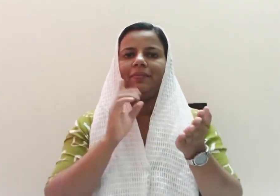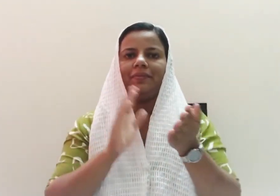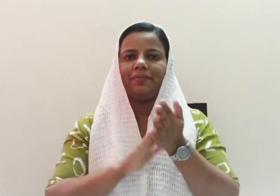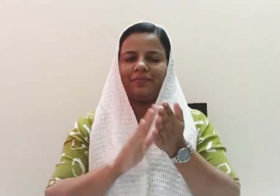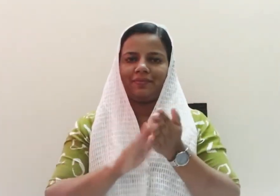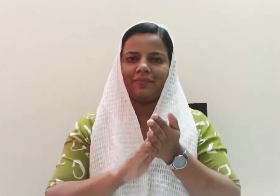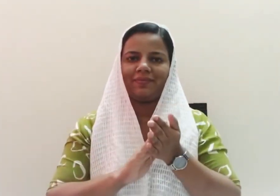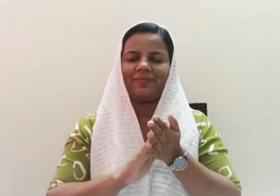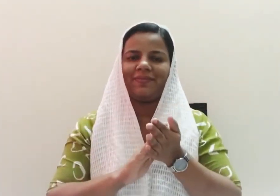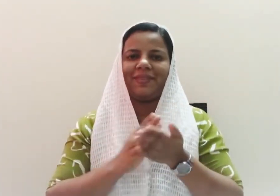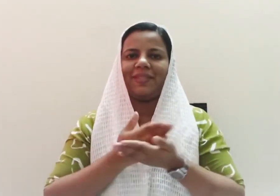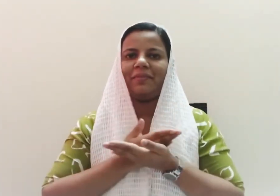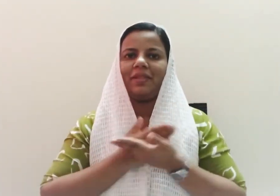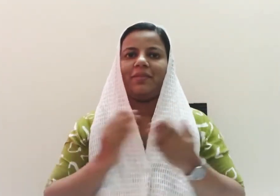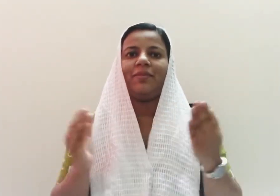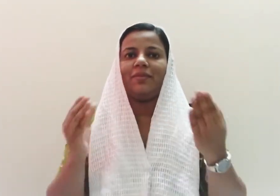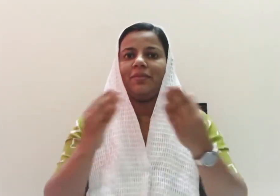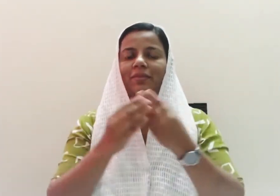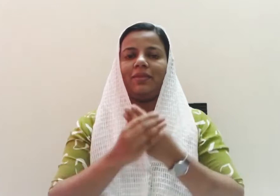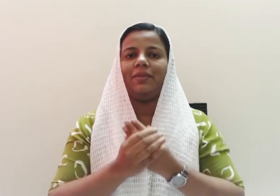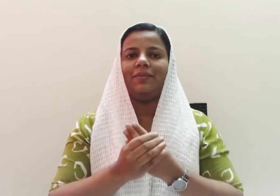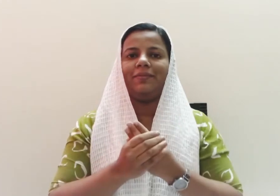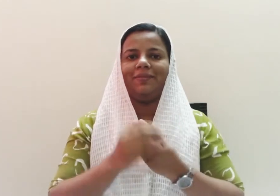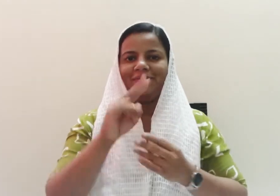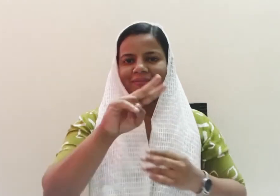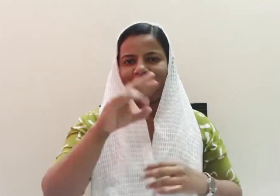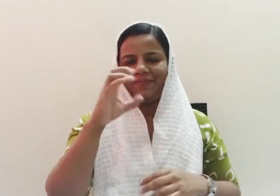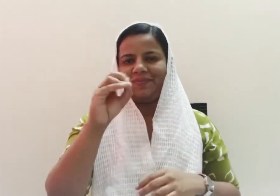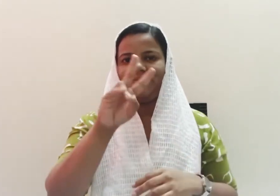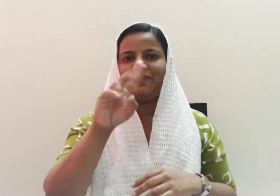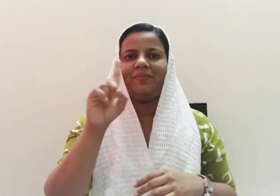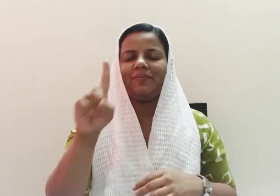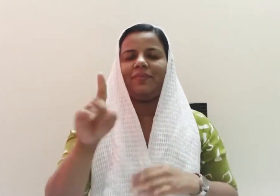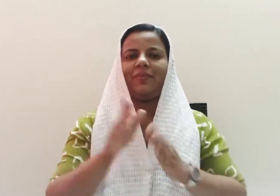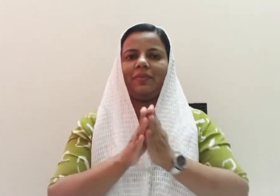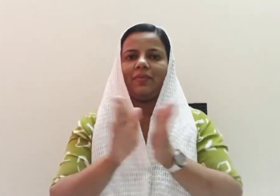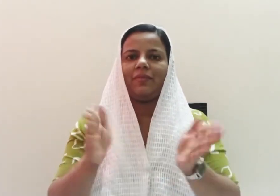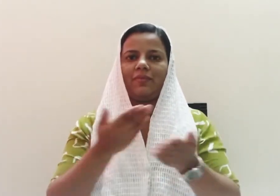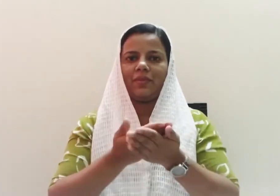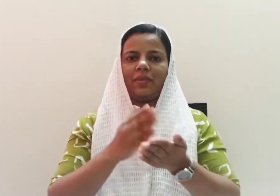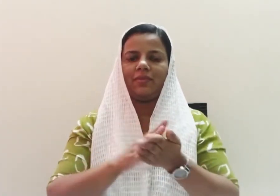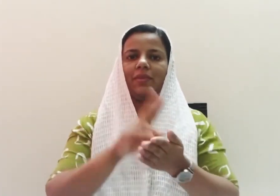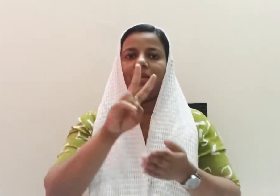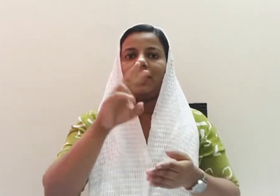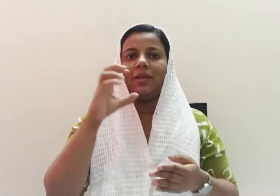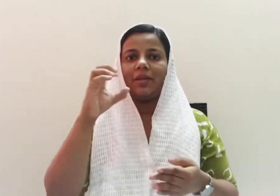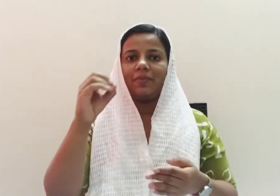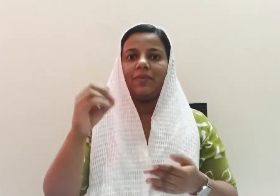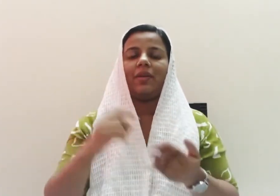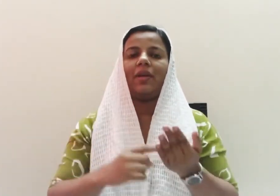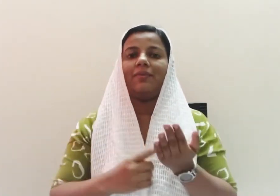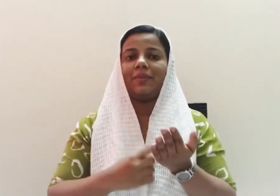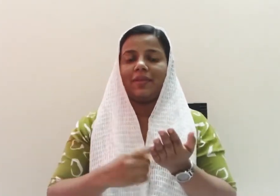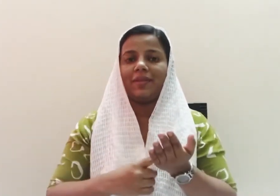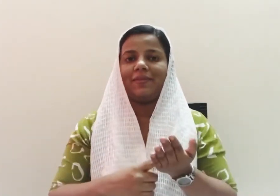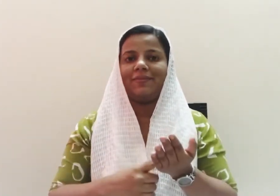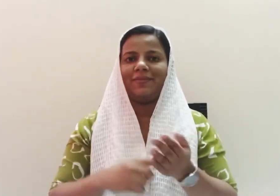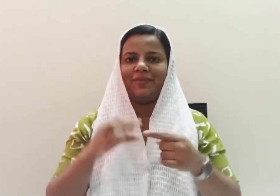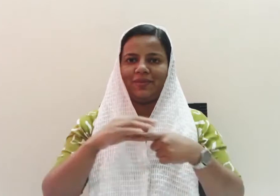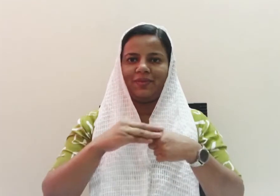പ്രഭാതത്തിൽ വാഴ്ത്തപ്പെടുമാറാകട്ടെ. പ്രിയപ്പെട്ട ദൈവമക്കളെ, നമുക്ക് ഒരുമിച്ച് 2021 ജൂലൈ മാസം 20-ാം തീയതി ഹല്ലേലൂയ സ്തോത്രം